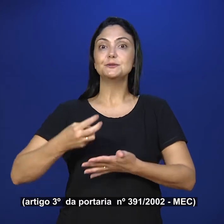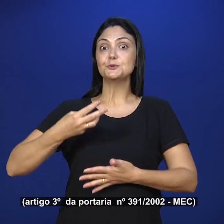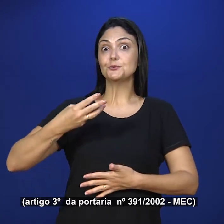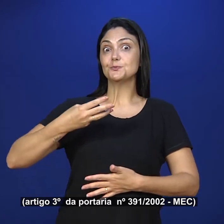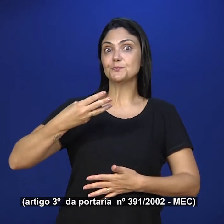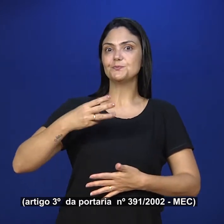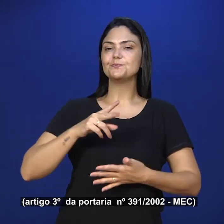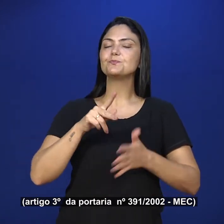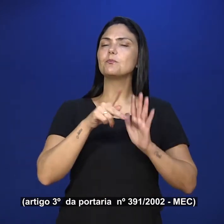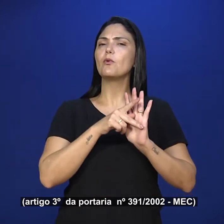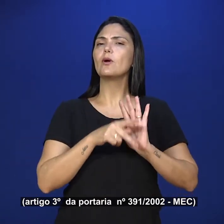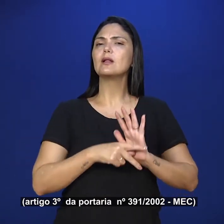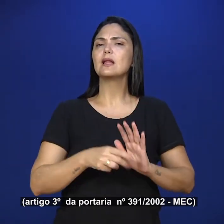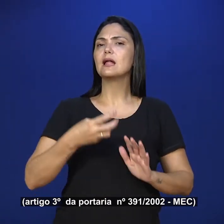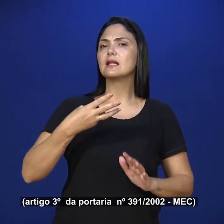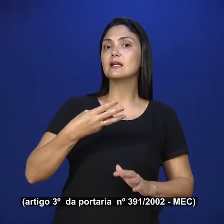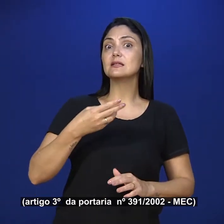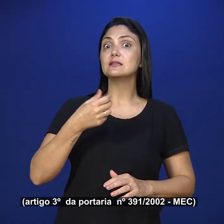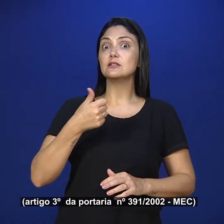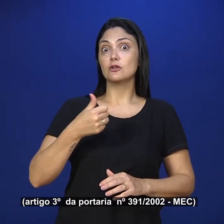3º da Portaria número